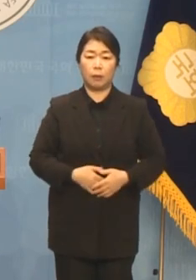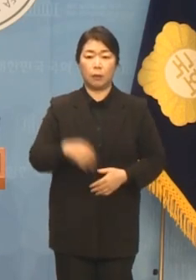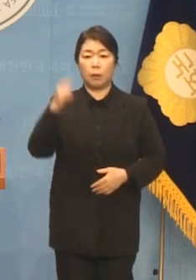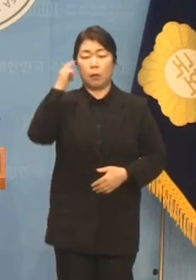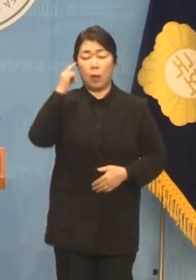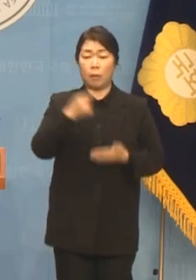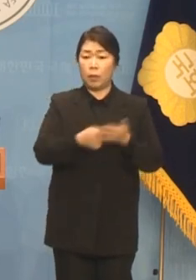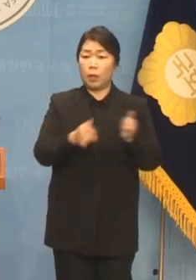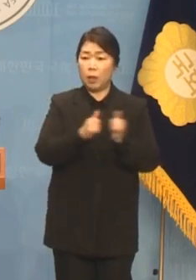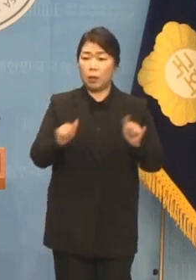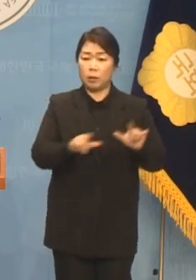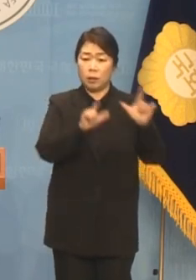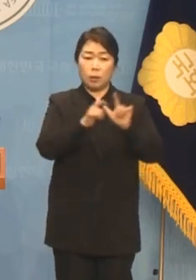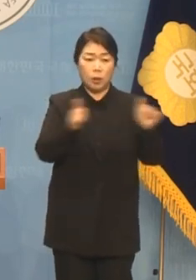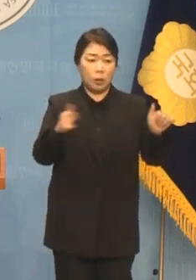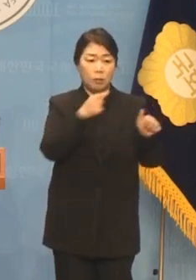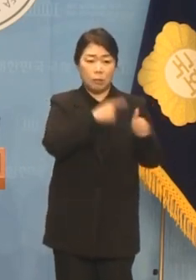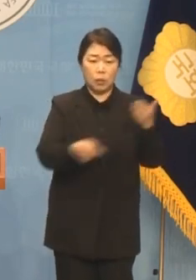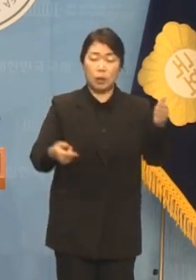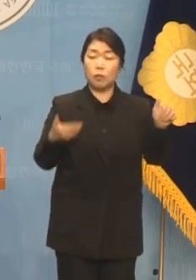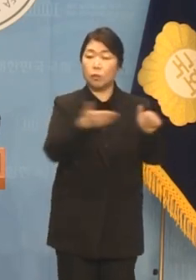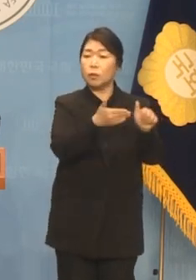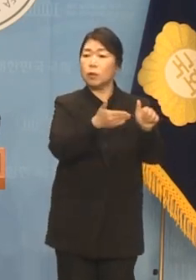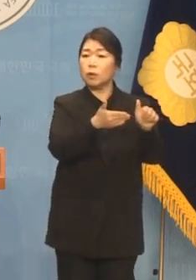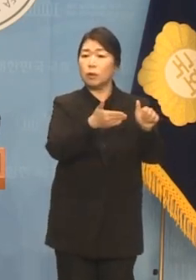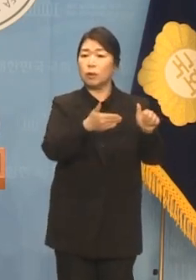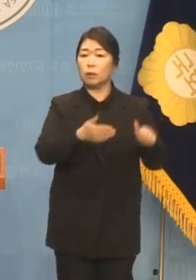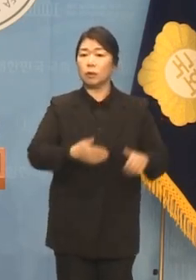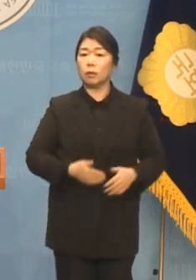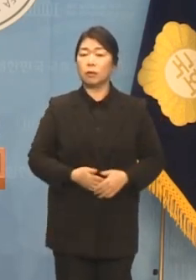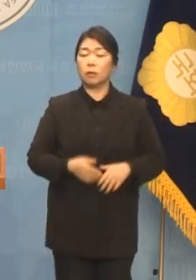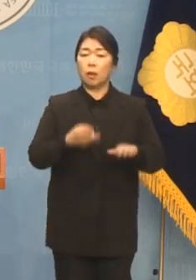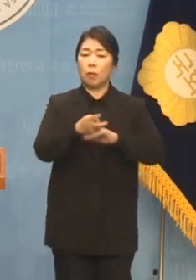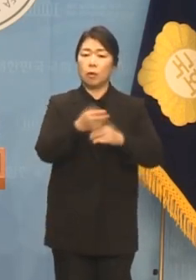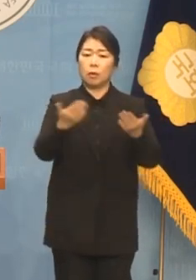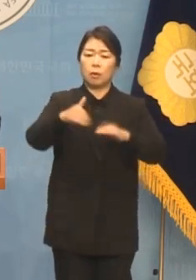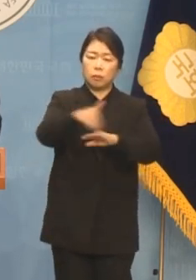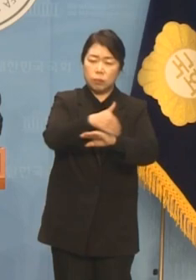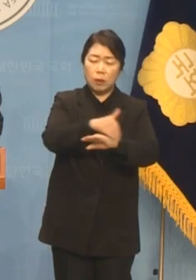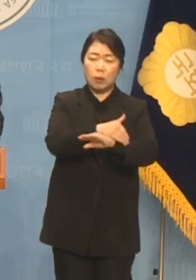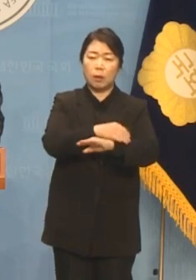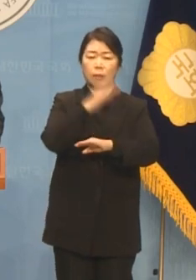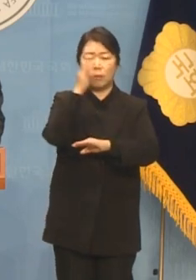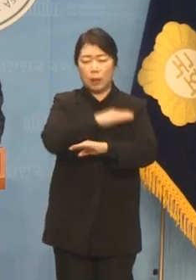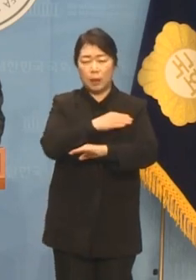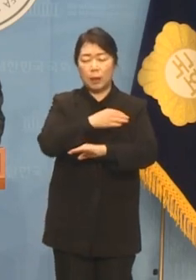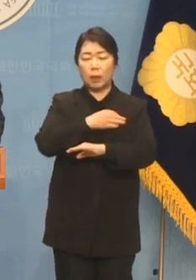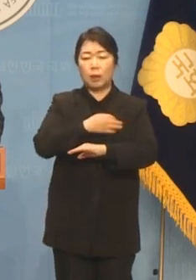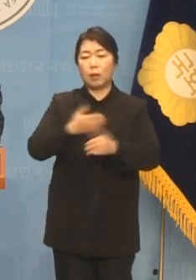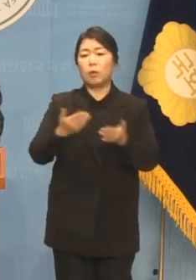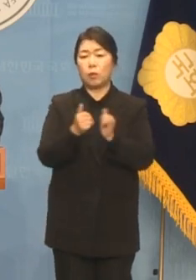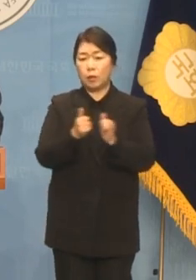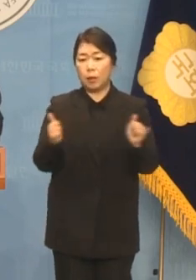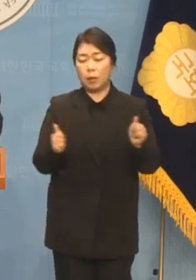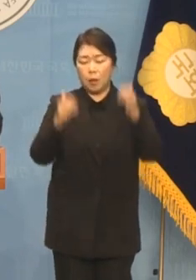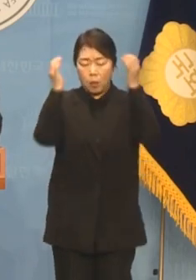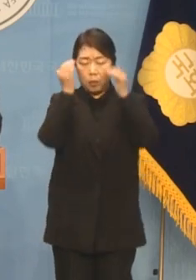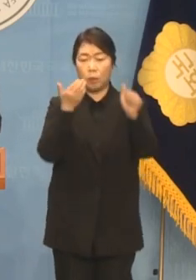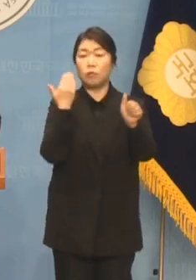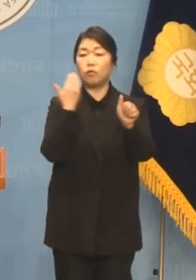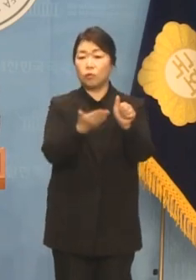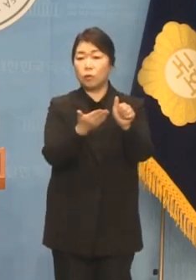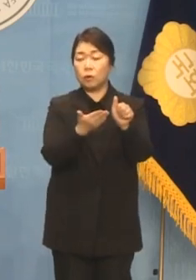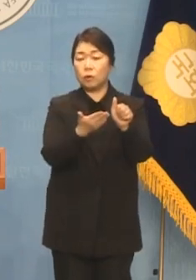시민의 몫이어야 합니까 버스로 출퇴근 하는 열악한 근로자들에게 고통을 전가시키는이